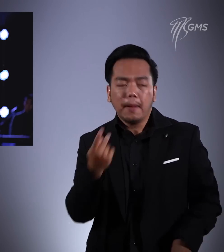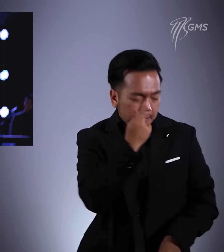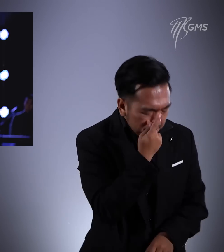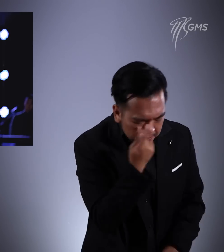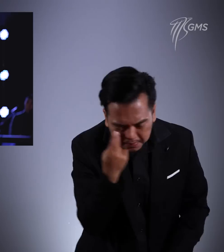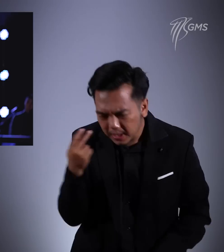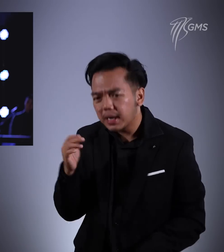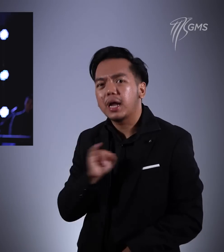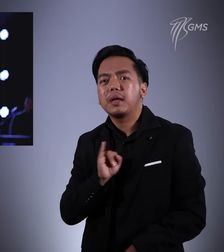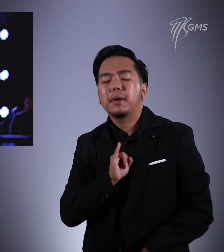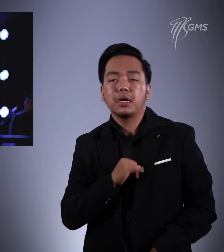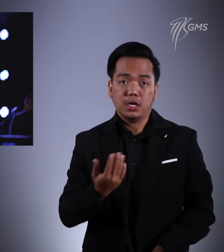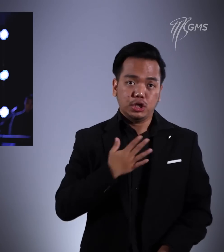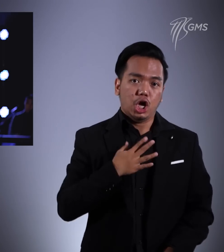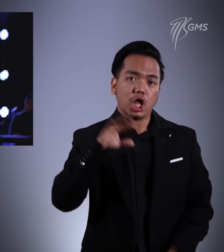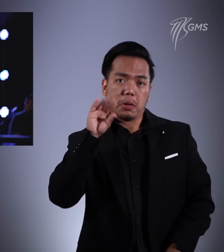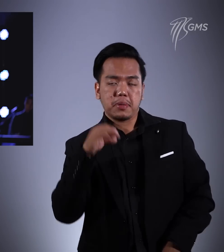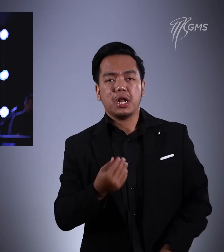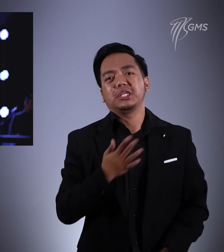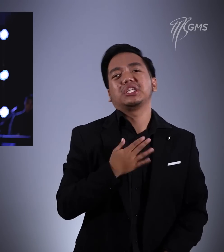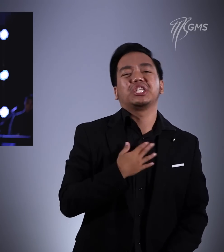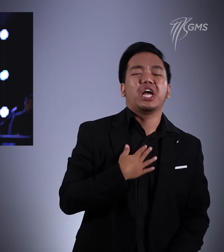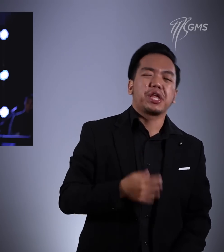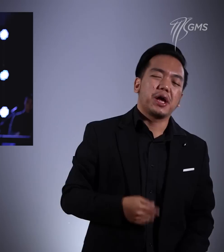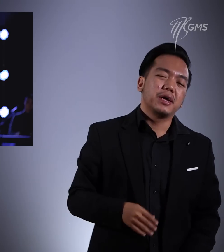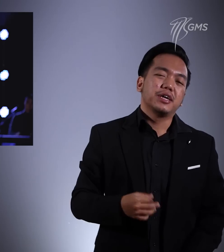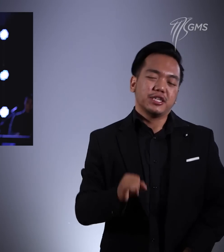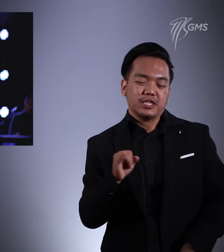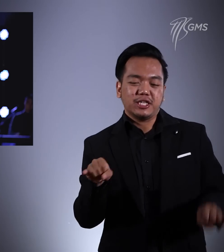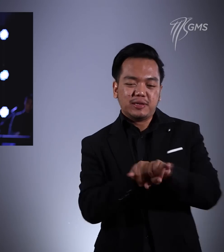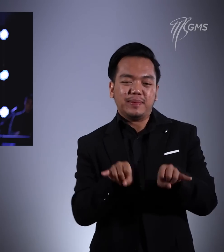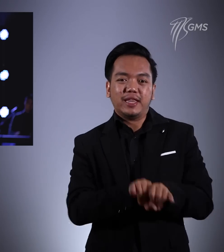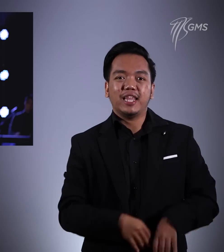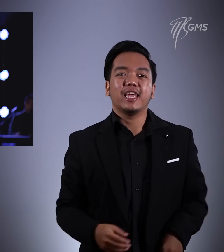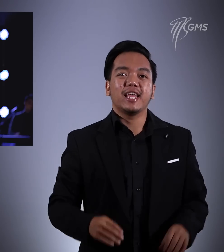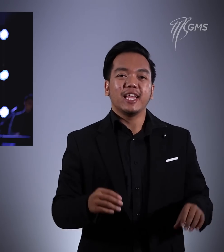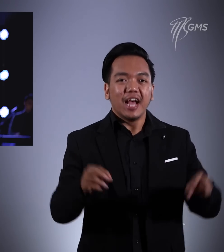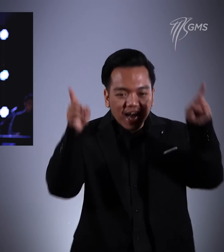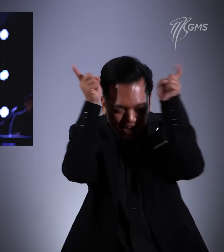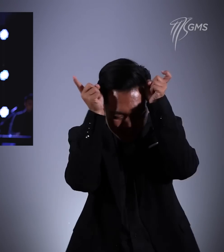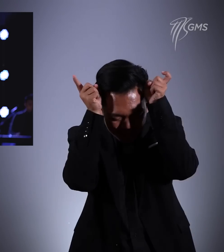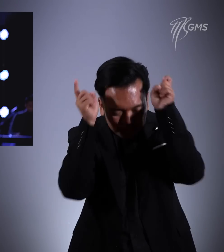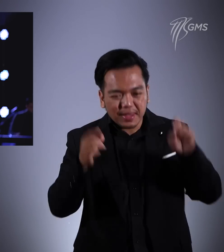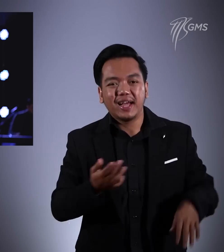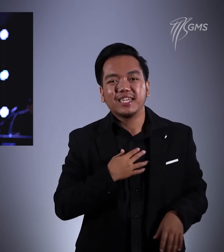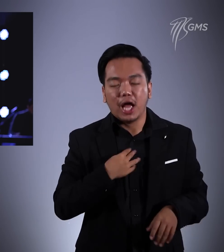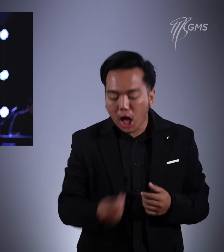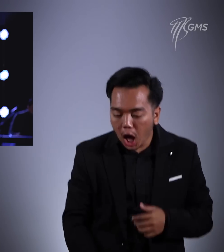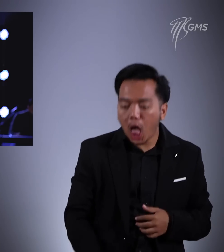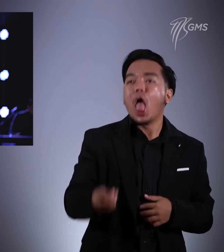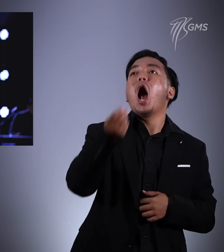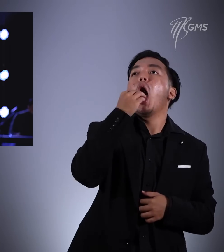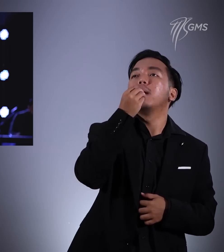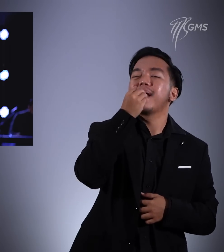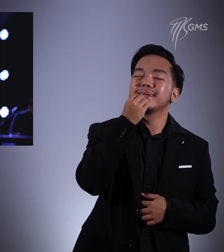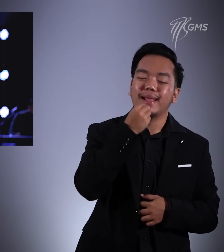saya sama firman itu seperti sapi memamah biak. Sudah saya renungkan, sudah saya baca, nanti saya muntahkan secara rohani istilahnya untuk